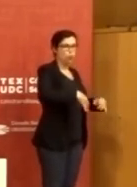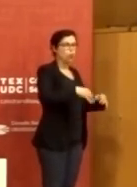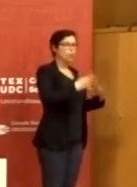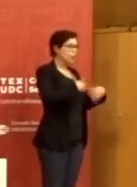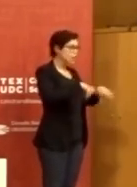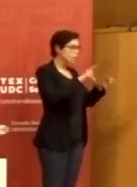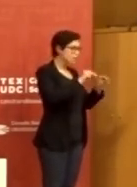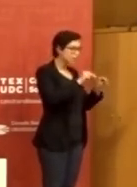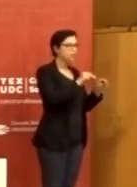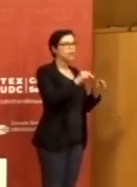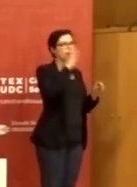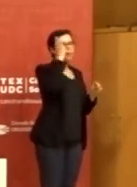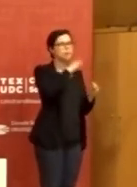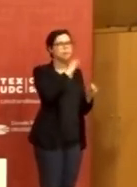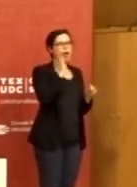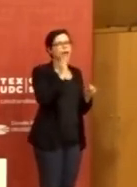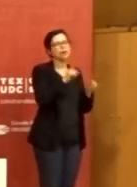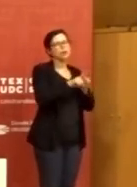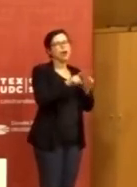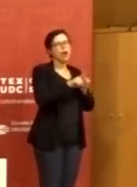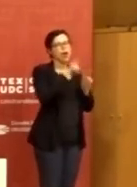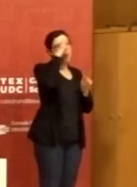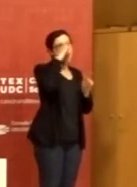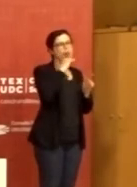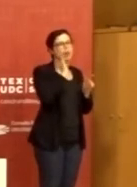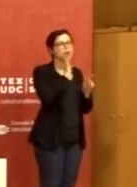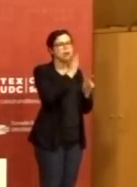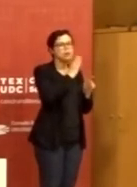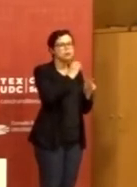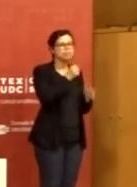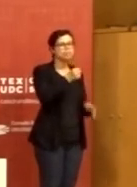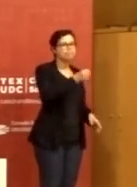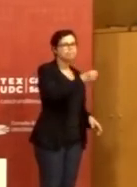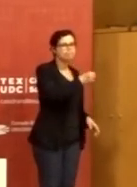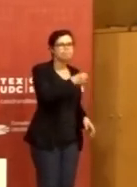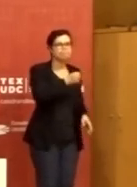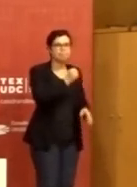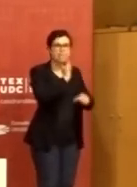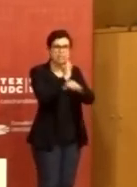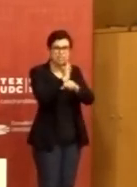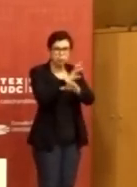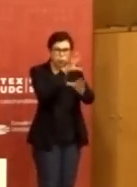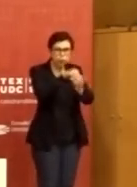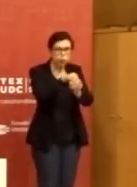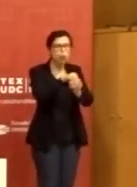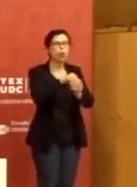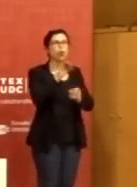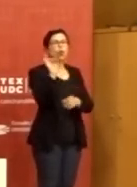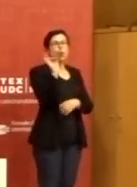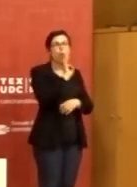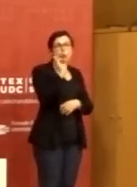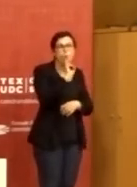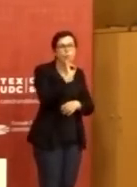disyuntiva de que pueda ingresar al instituto o que asista